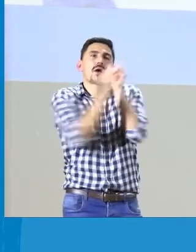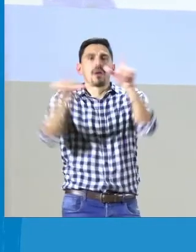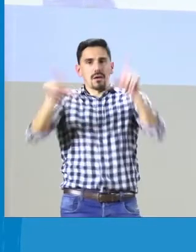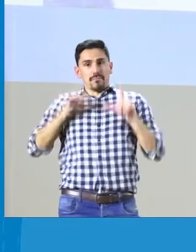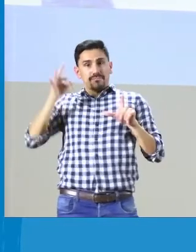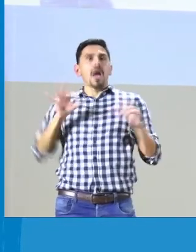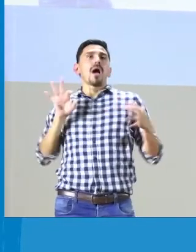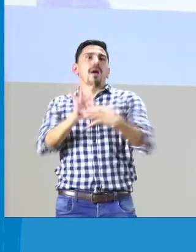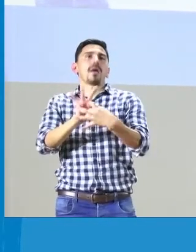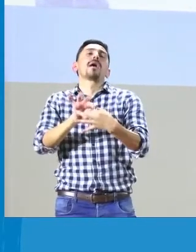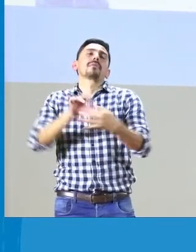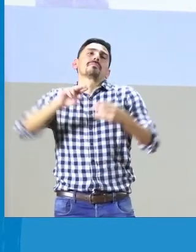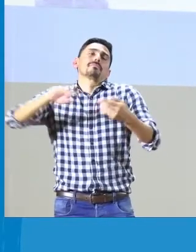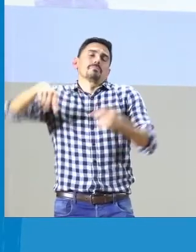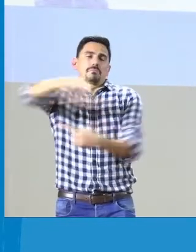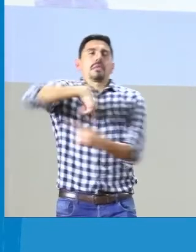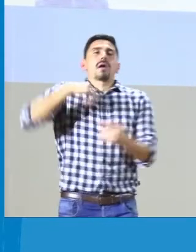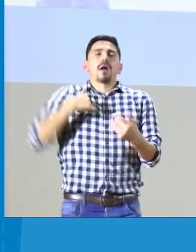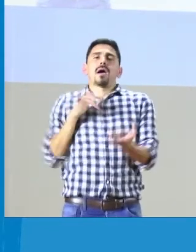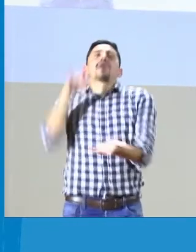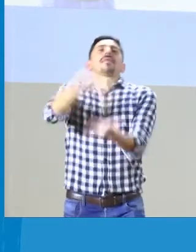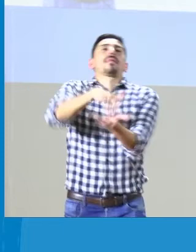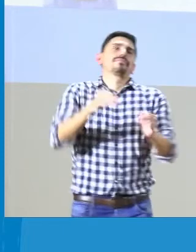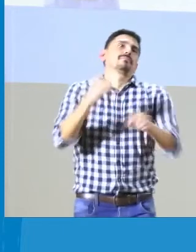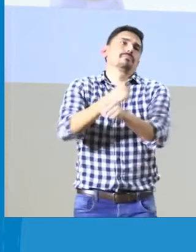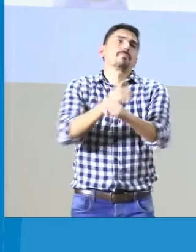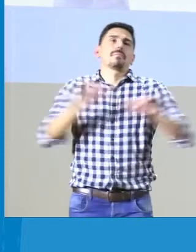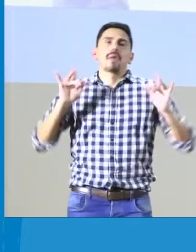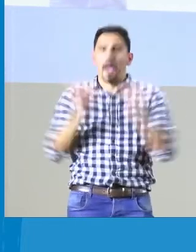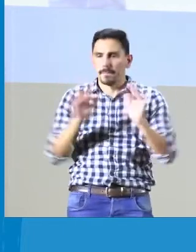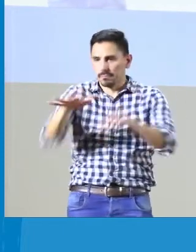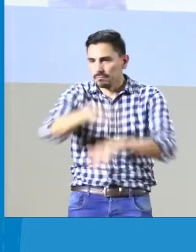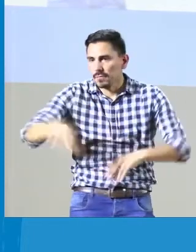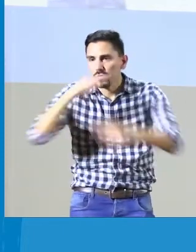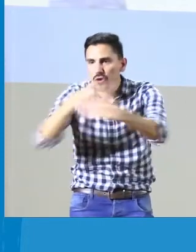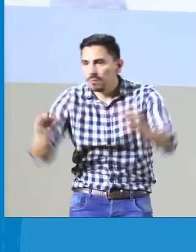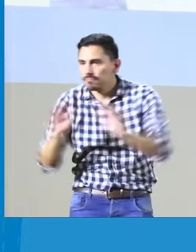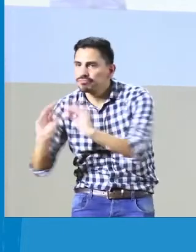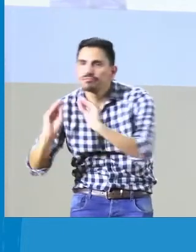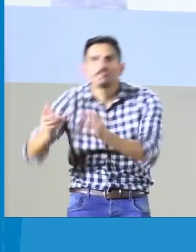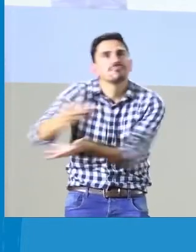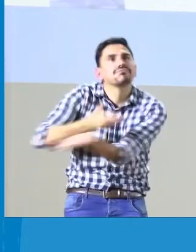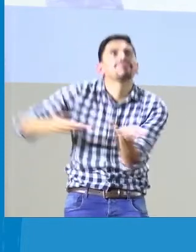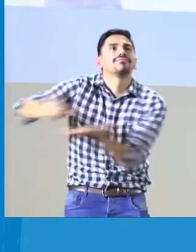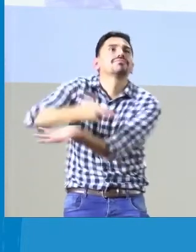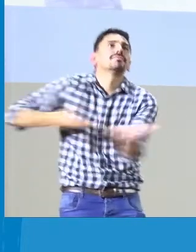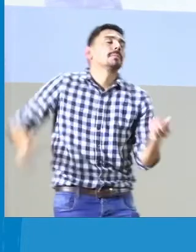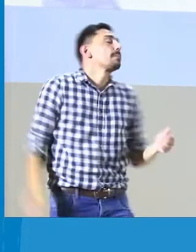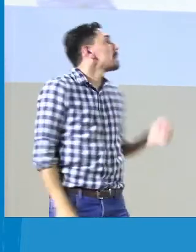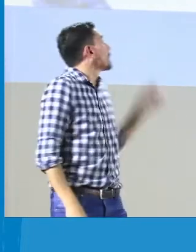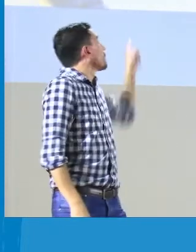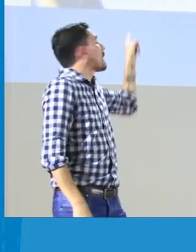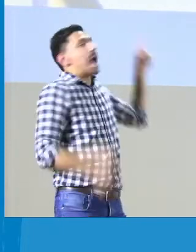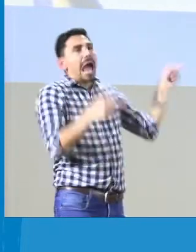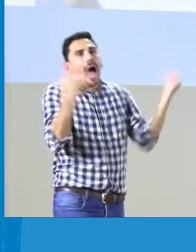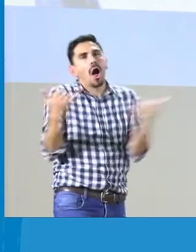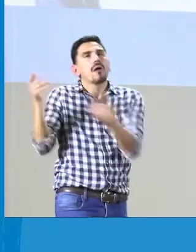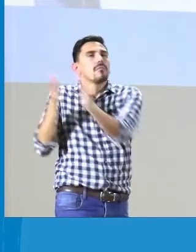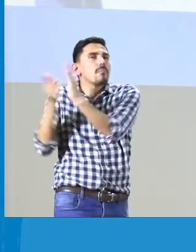debe ser un profesor licenciado de acuerdo al área en la que vaya a desempeñarse y que esté acorde a los